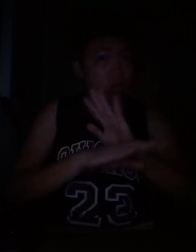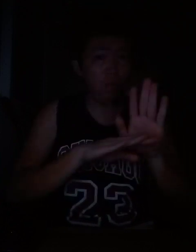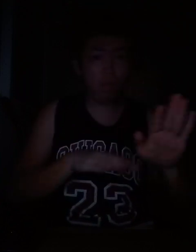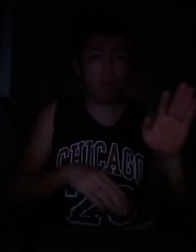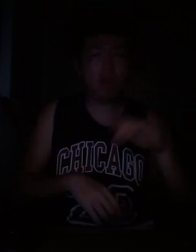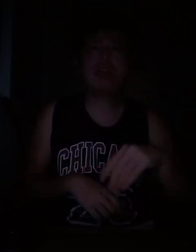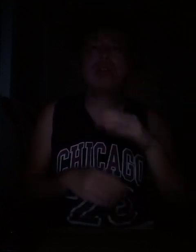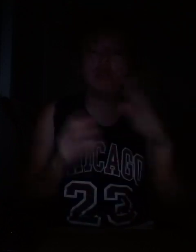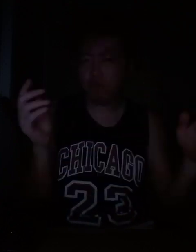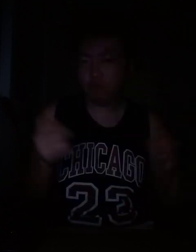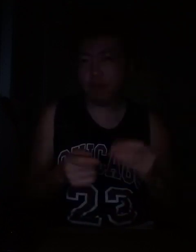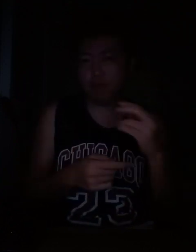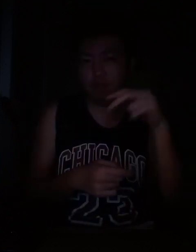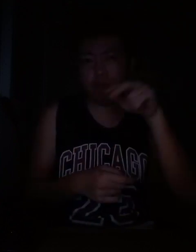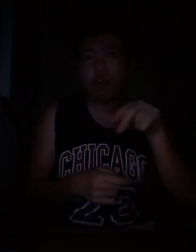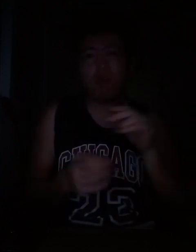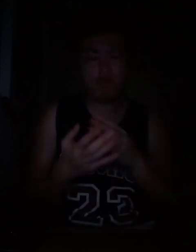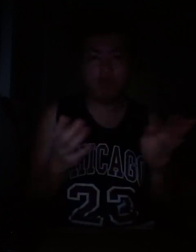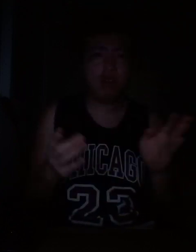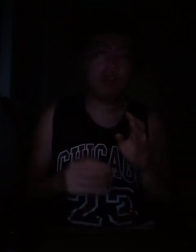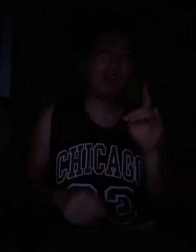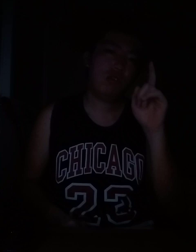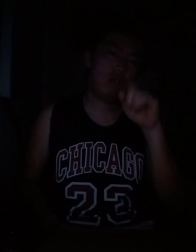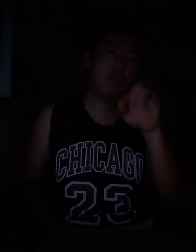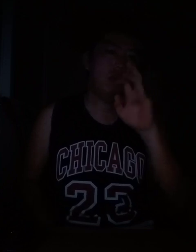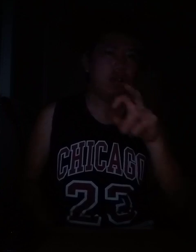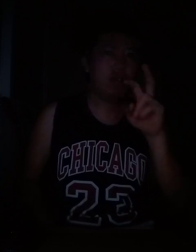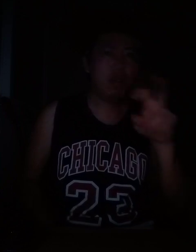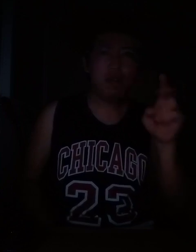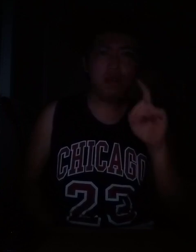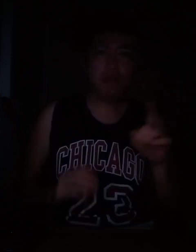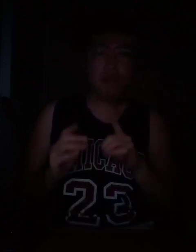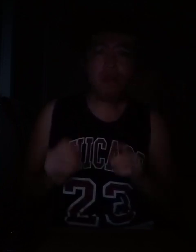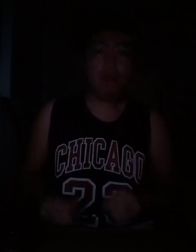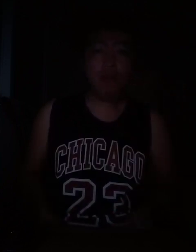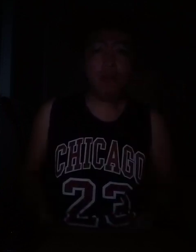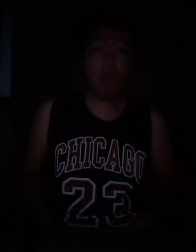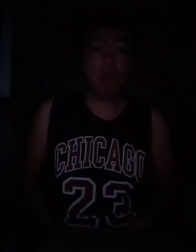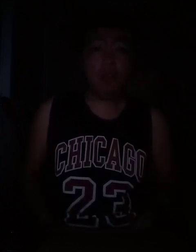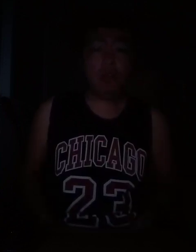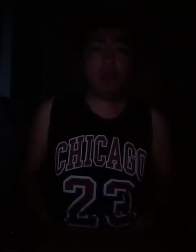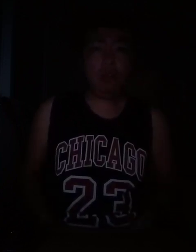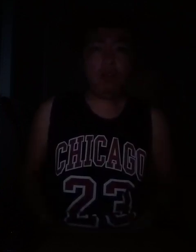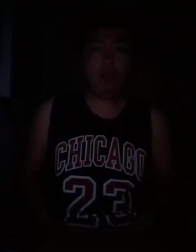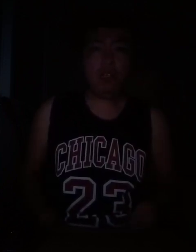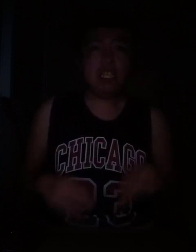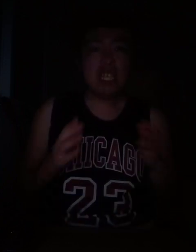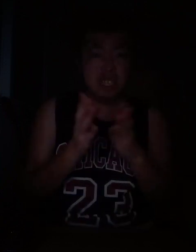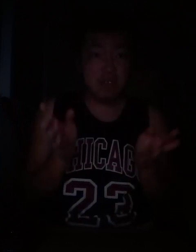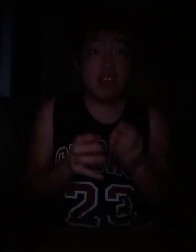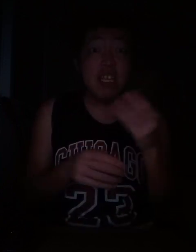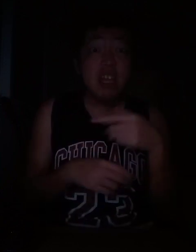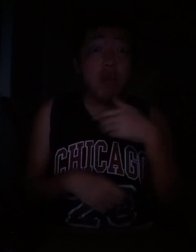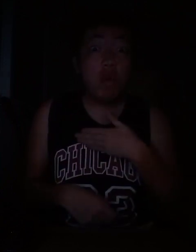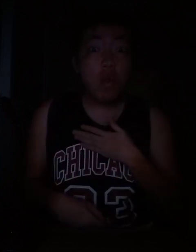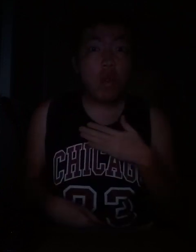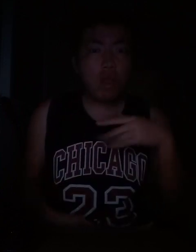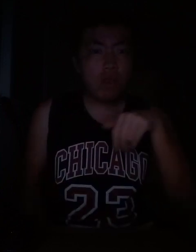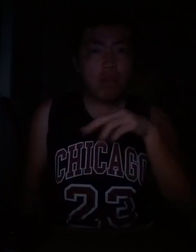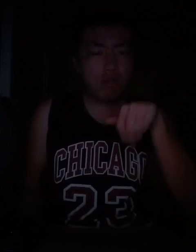결과에 언제나 무한 책임을 지는 게 당 대표라고 했습니다. 이미 이 대표 자신과 민주당은 가전 악재